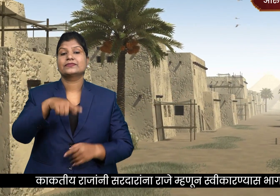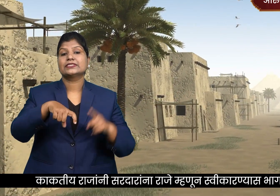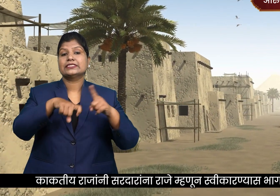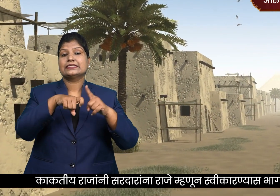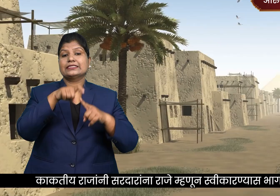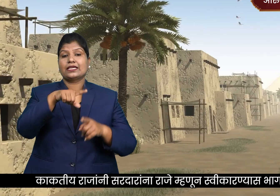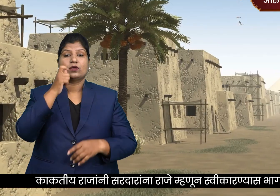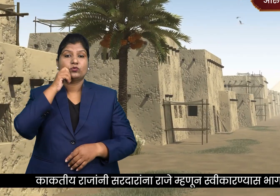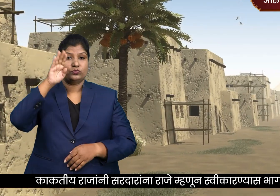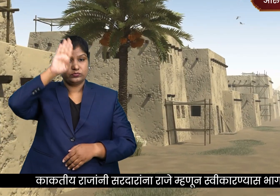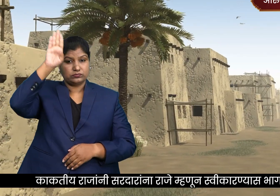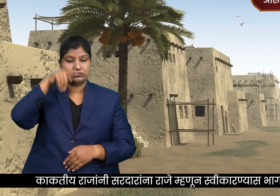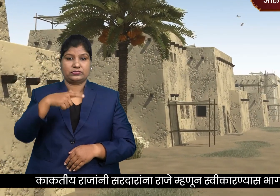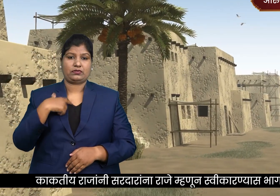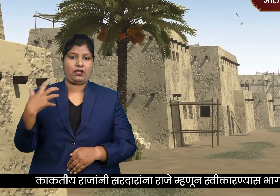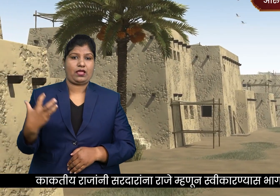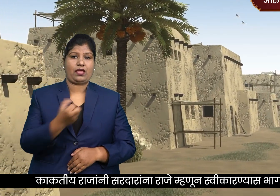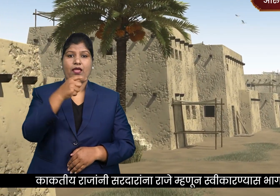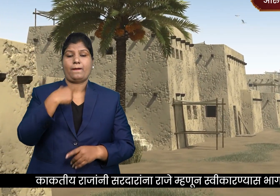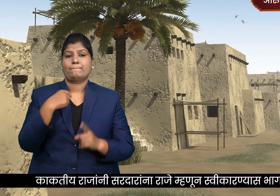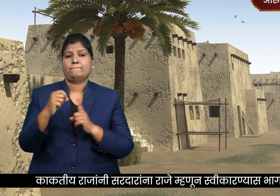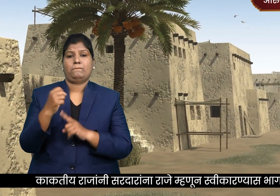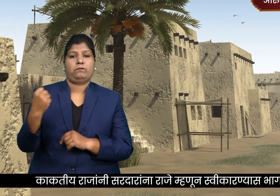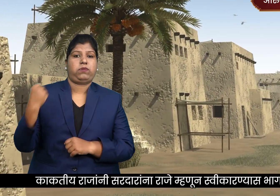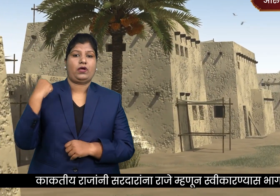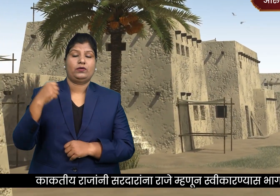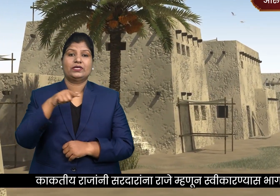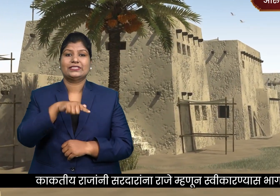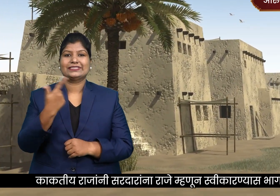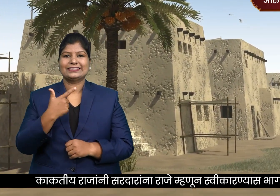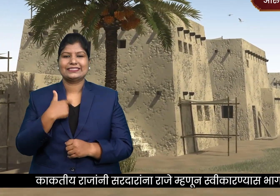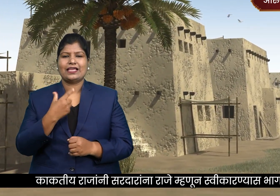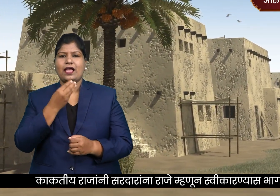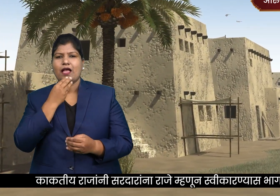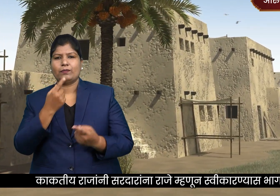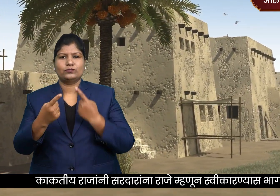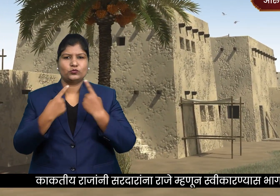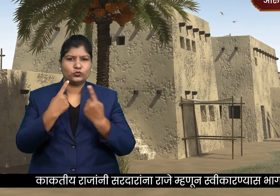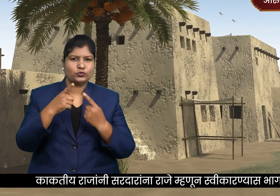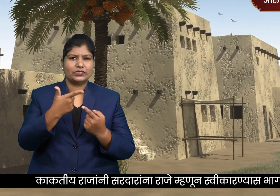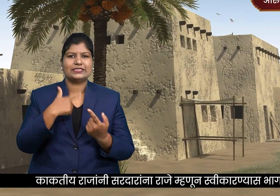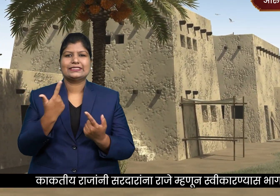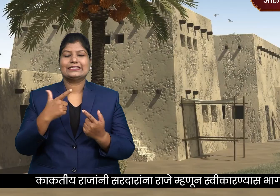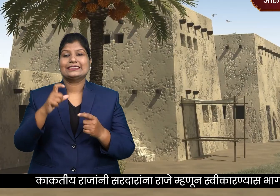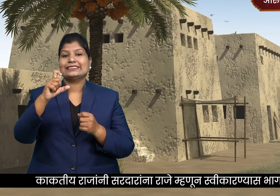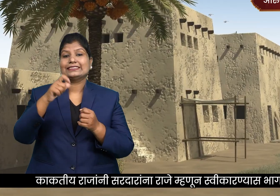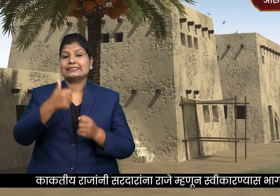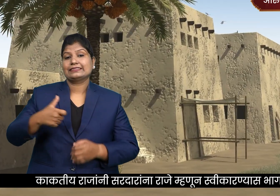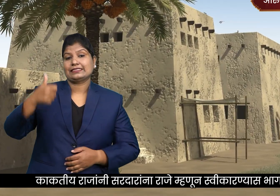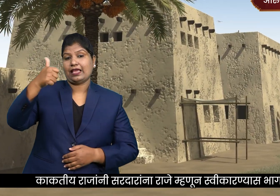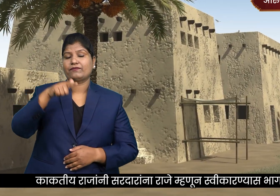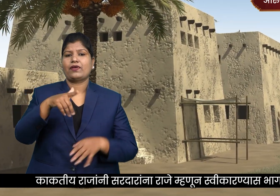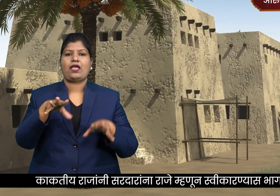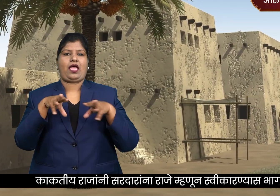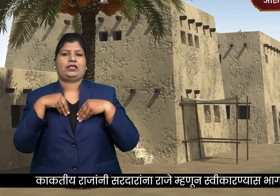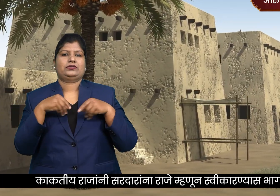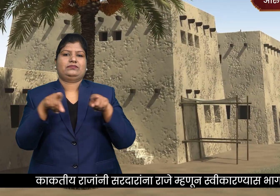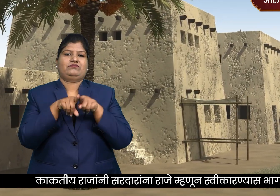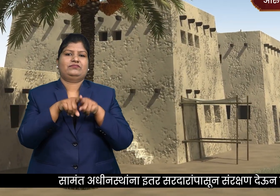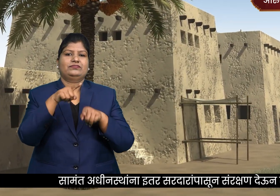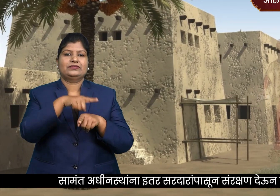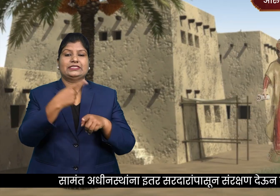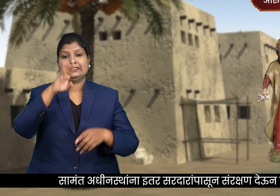काकतीय राजांनी सरदारांना राजे म्हणून स्वीकारण्यास भाग पाडून आणि